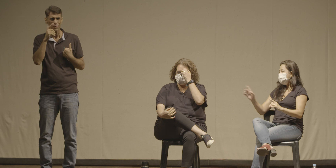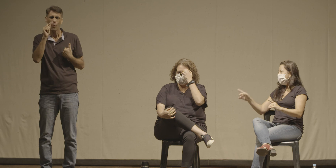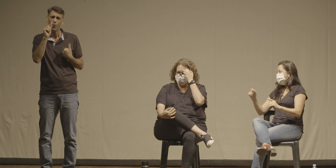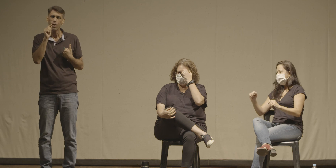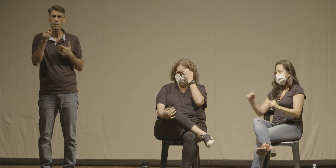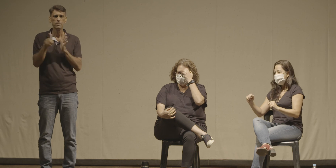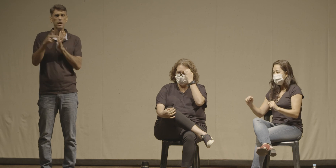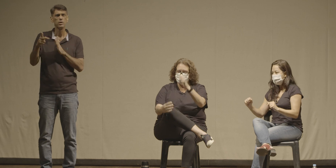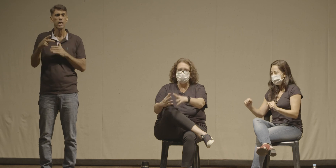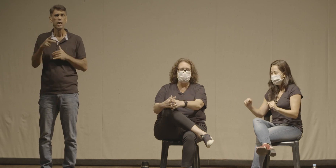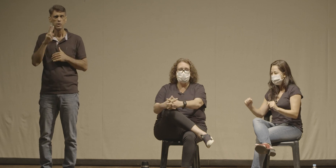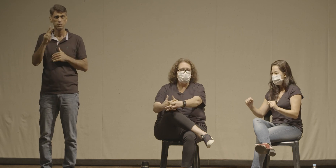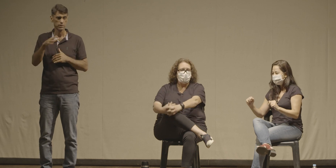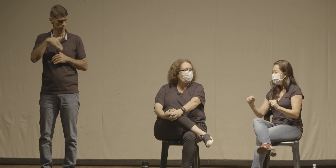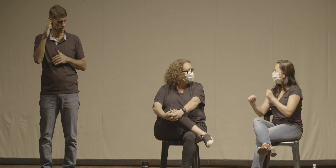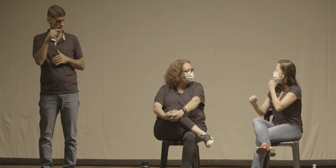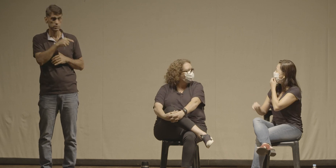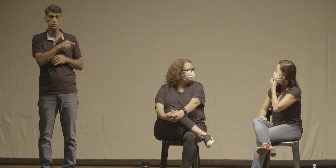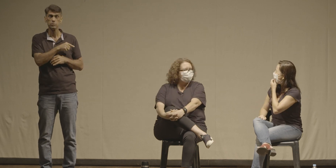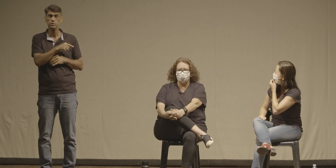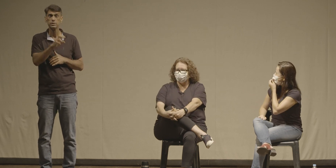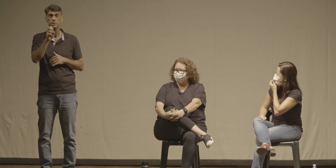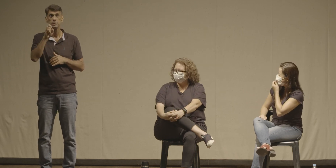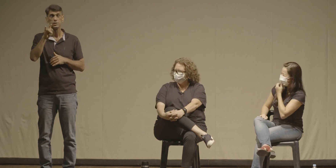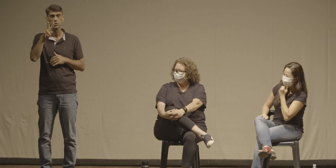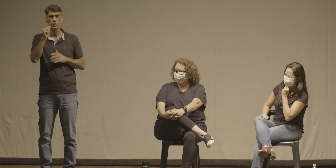Eu acho que respeitam mais a Sílvia. Não sei por quê.